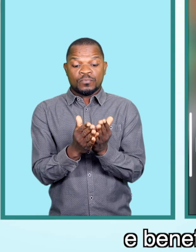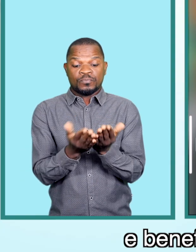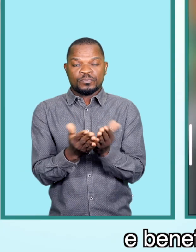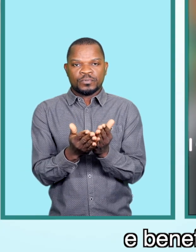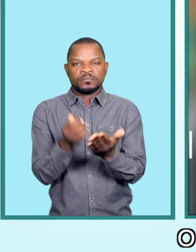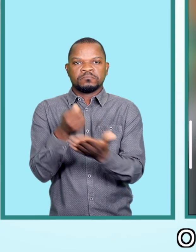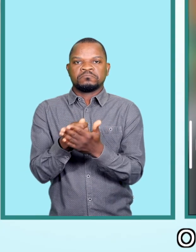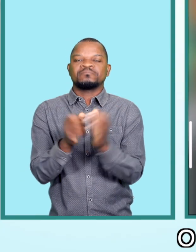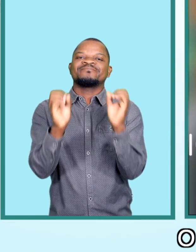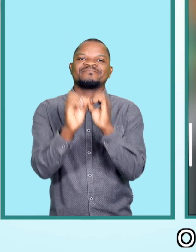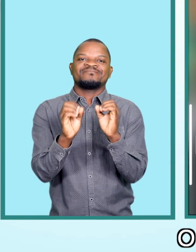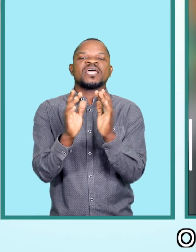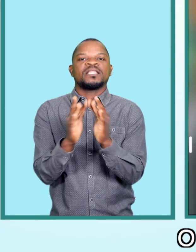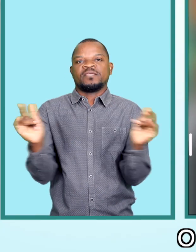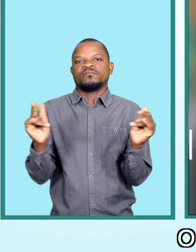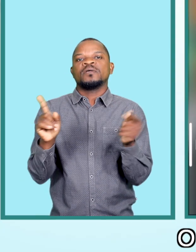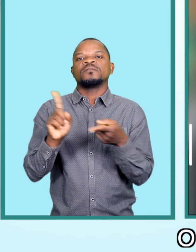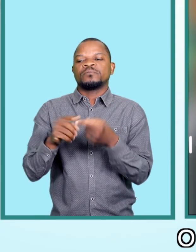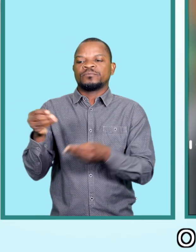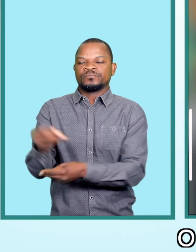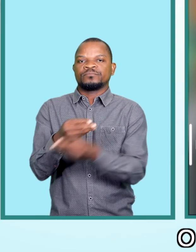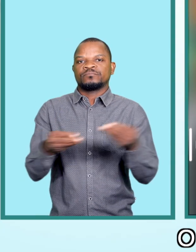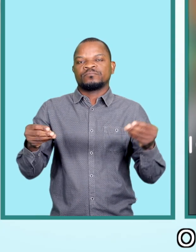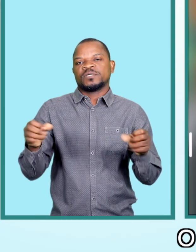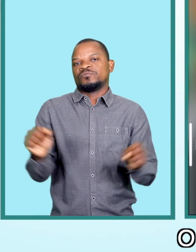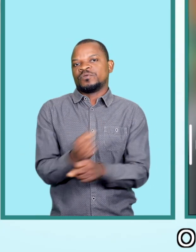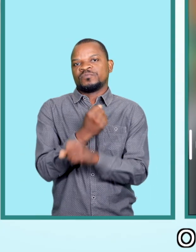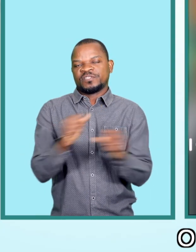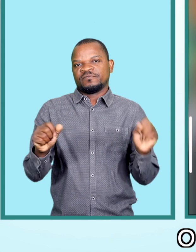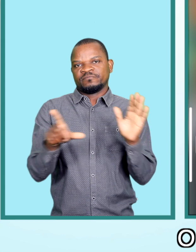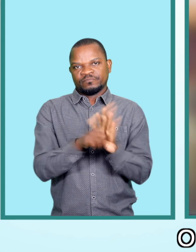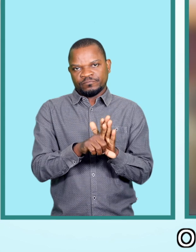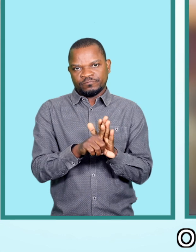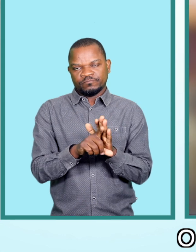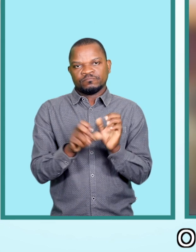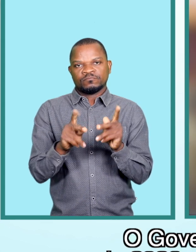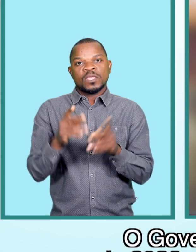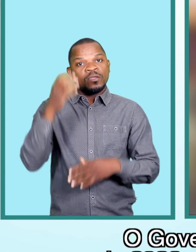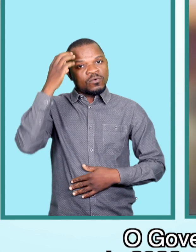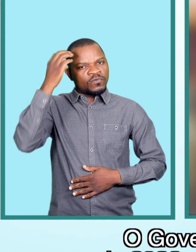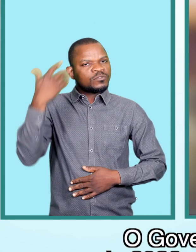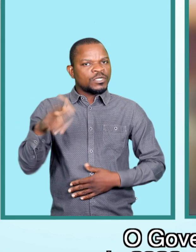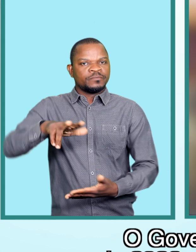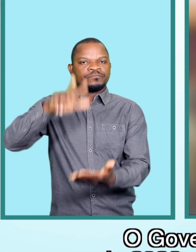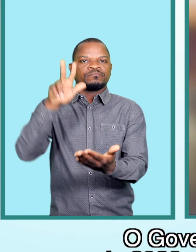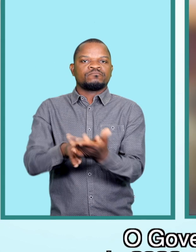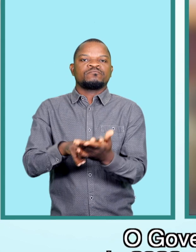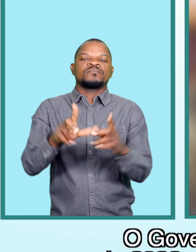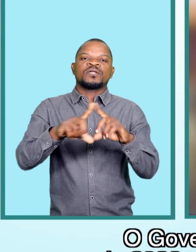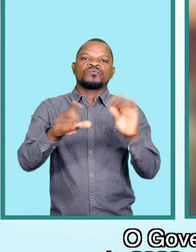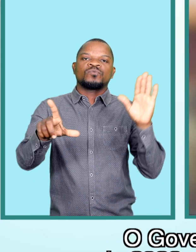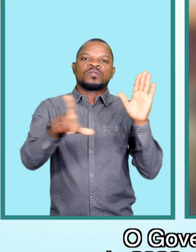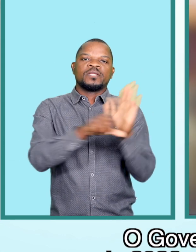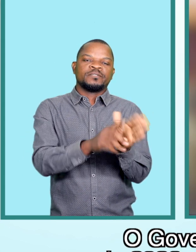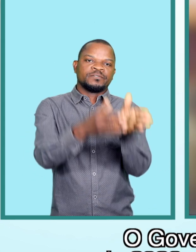O cartão é gratuito, pessoal e intransmissível. O governo aprovou, no dia 14 de abril